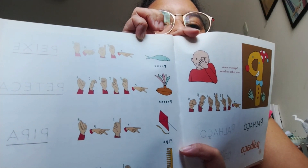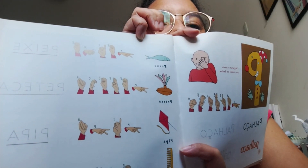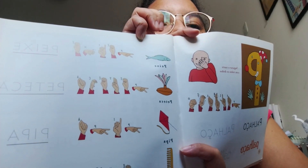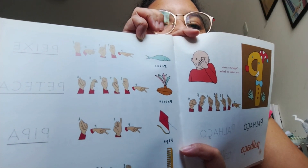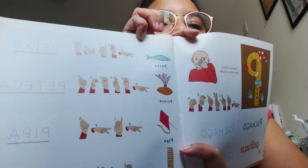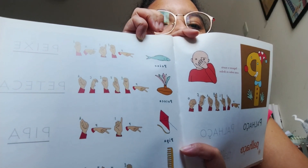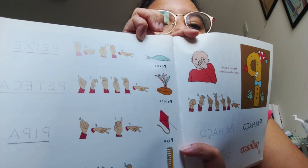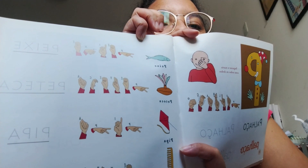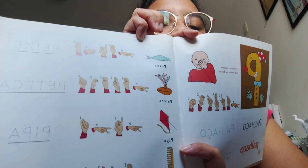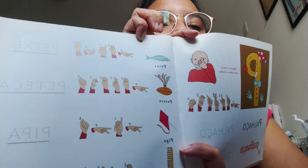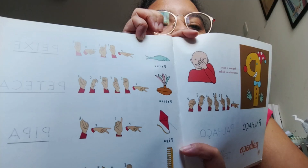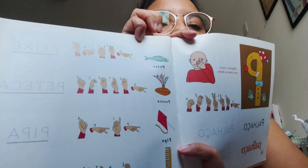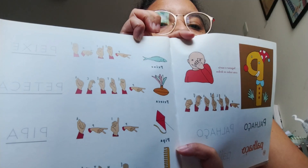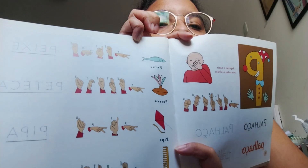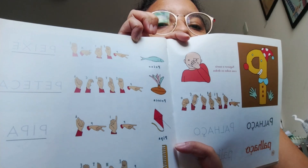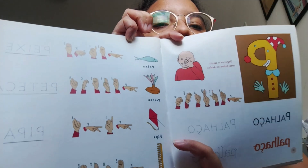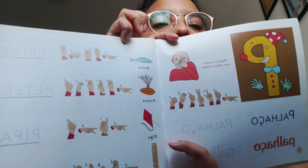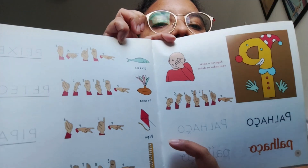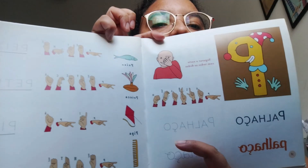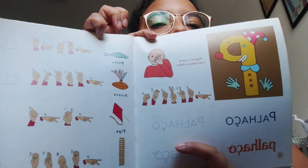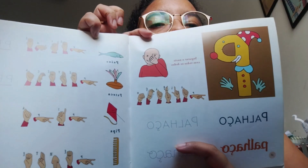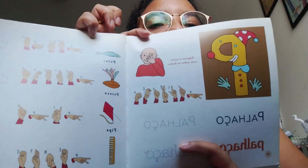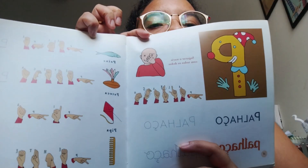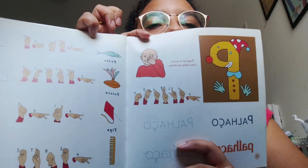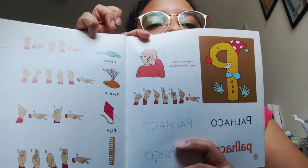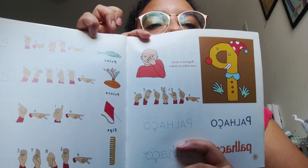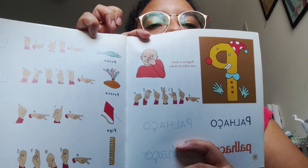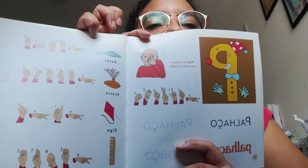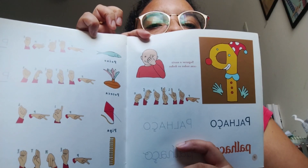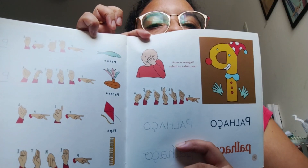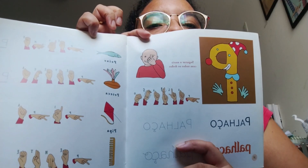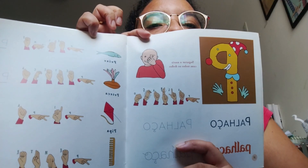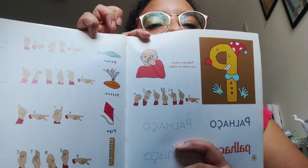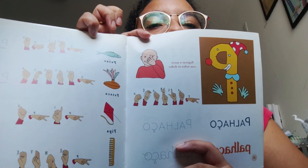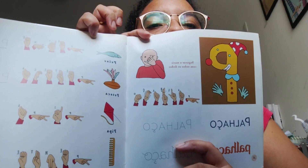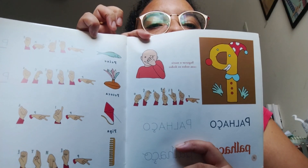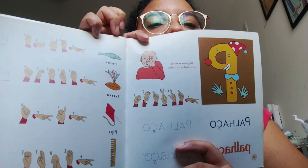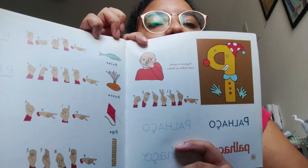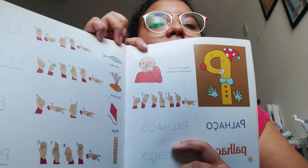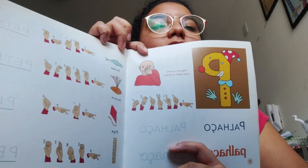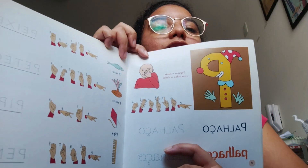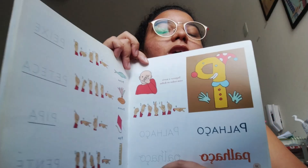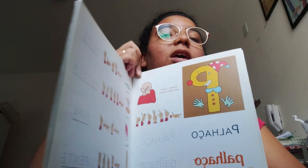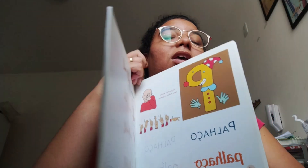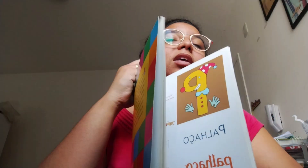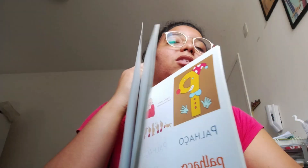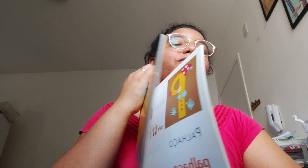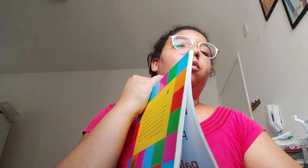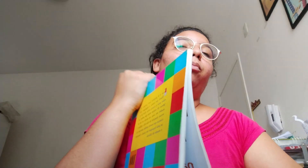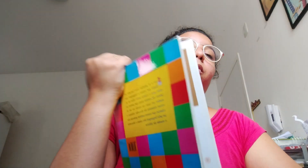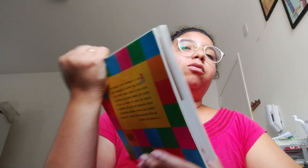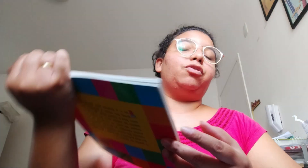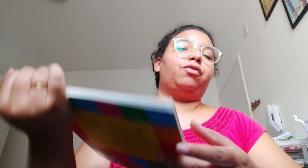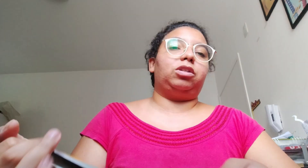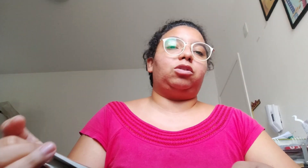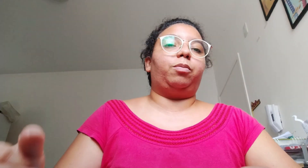frente. Algumas letras mostra de lado, mas a maioria é só de frente. Então fica um pouco difícil para